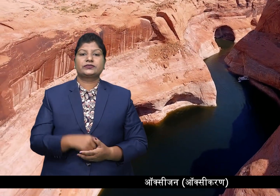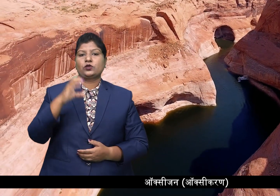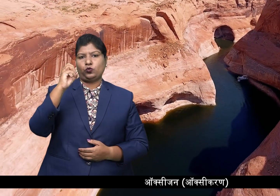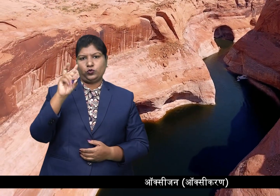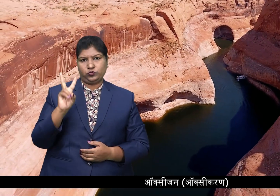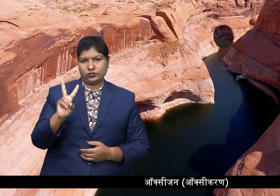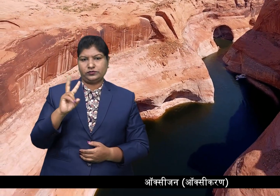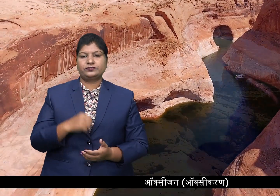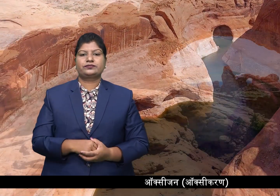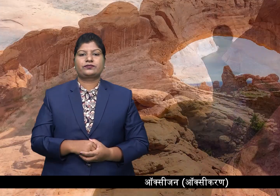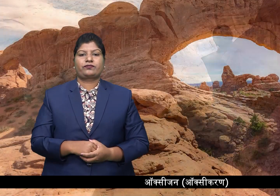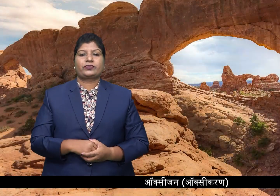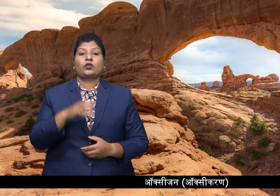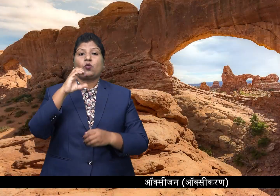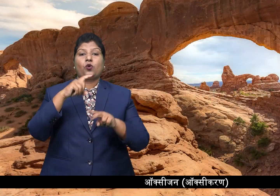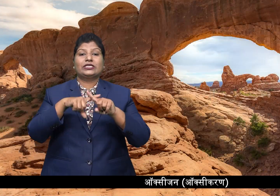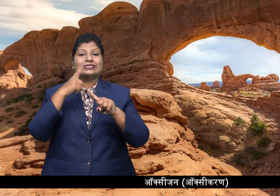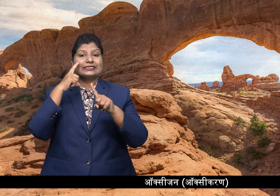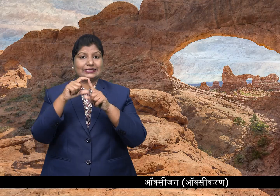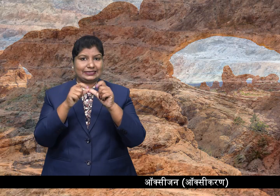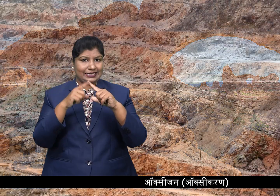ऑक्सीजन, ऑक्सीकरण,